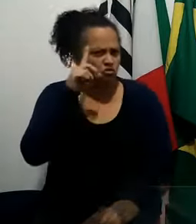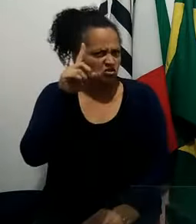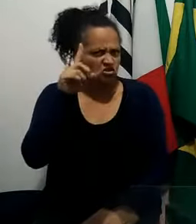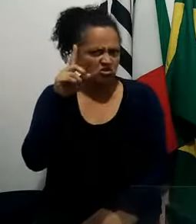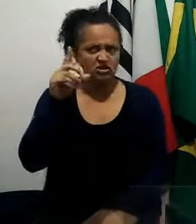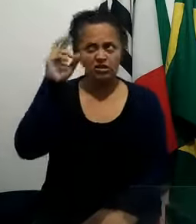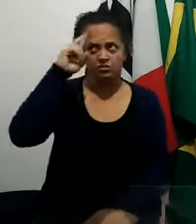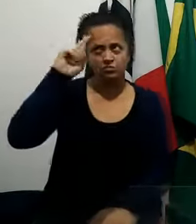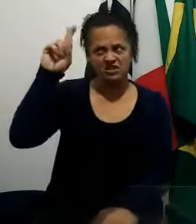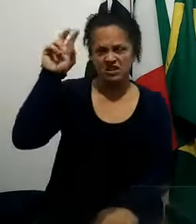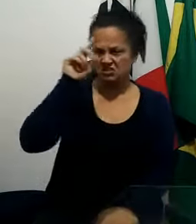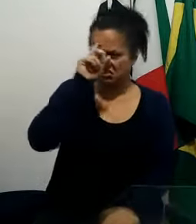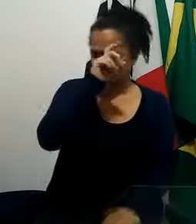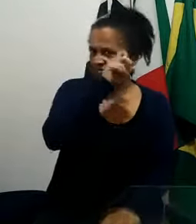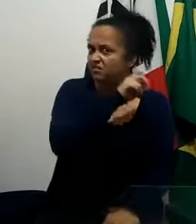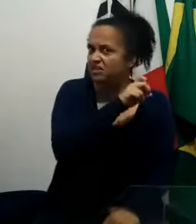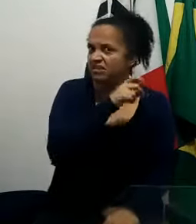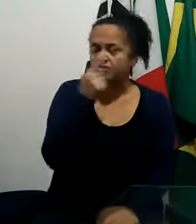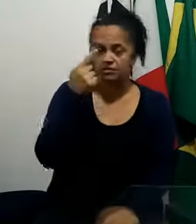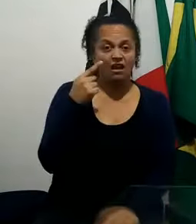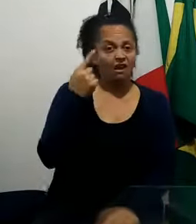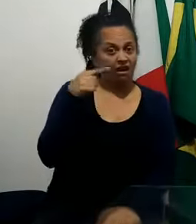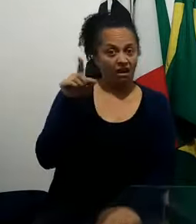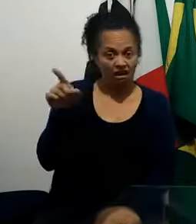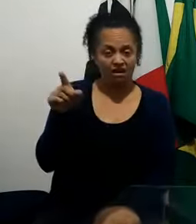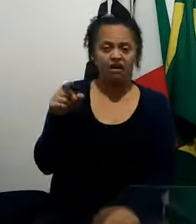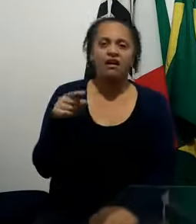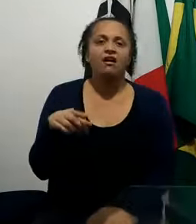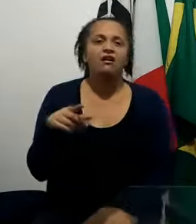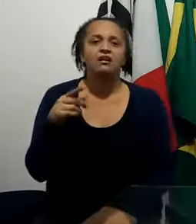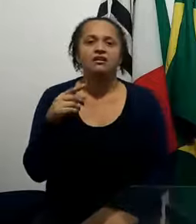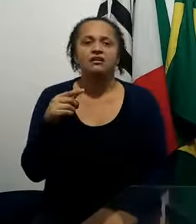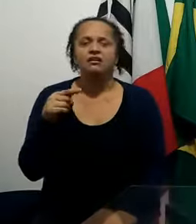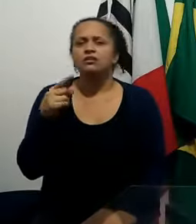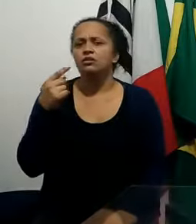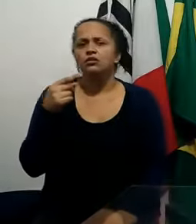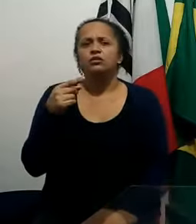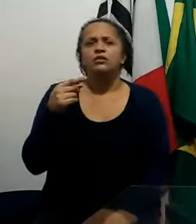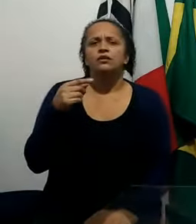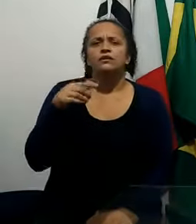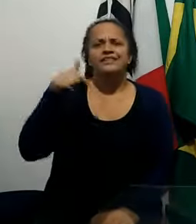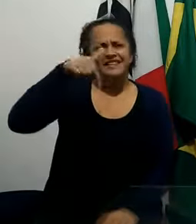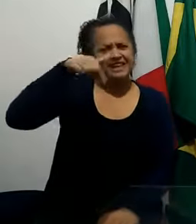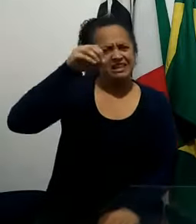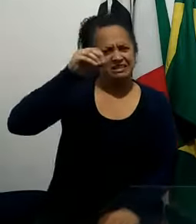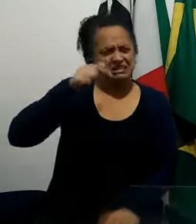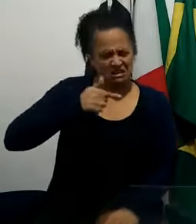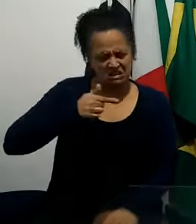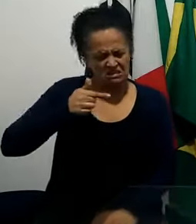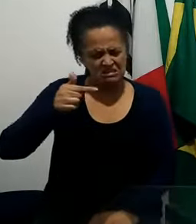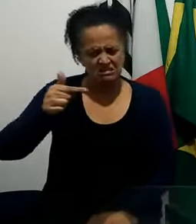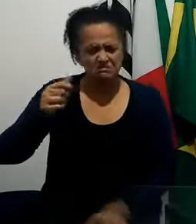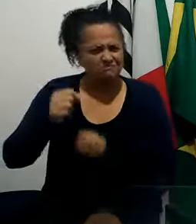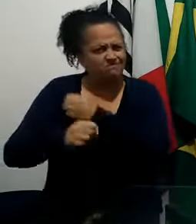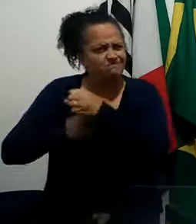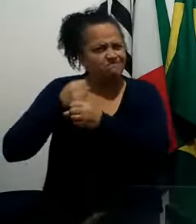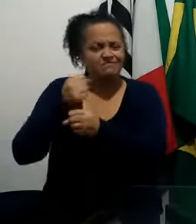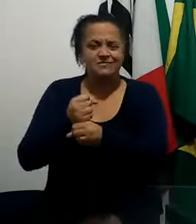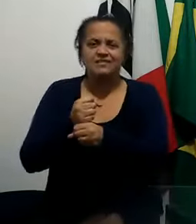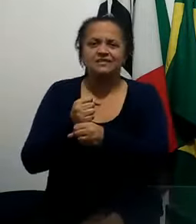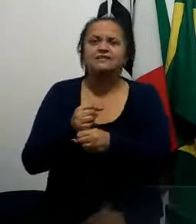das 70 semanas de anos de Daniel, que estão determinadas